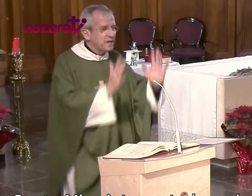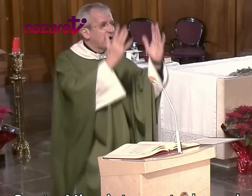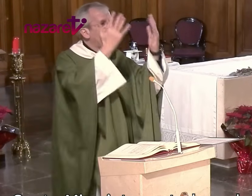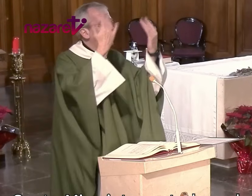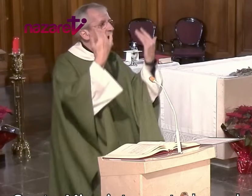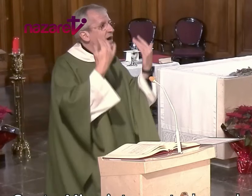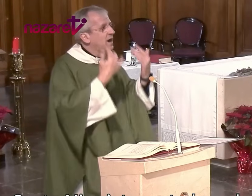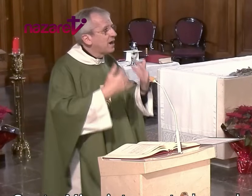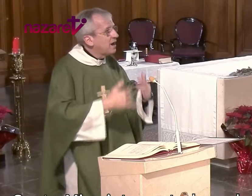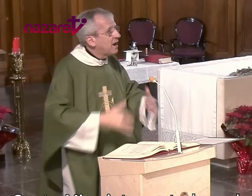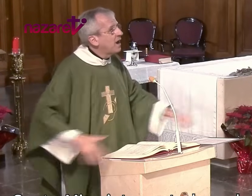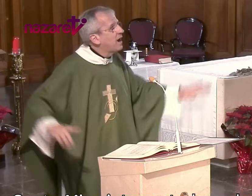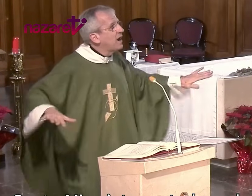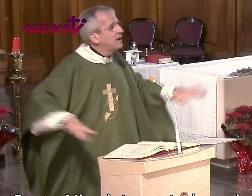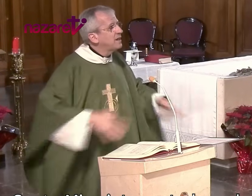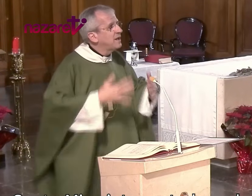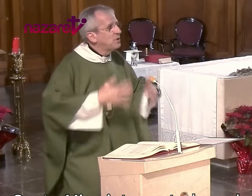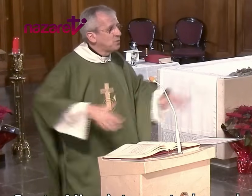Aleluya,